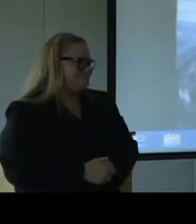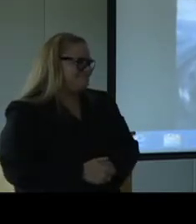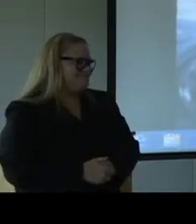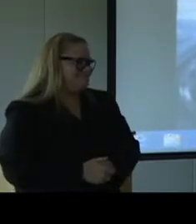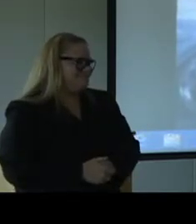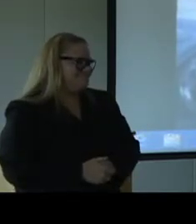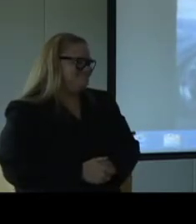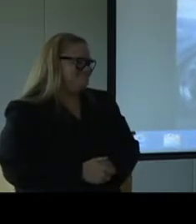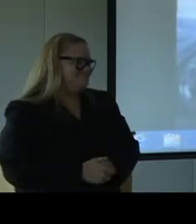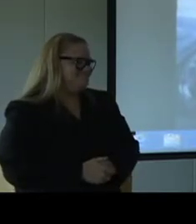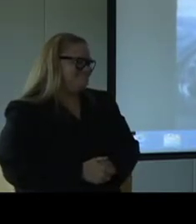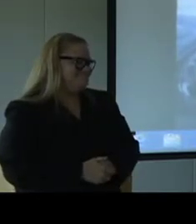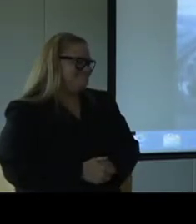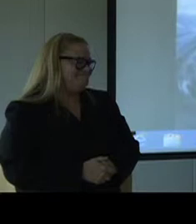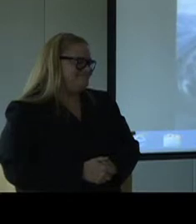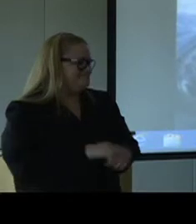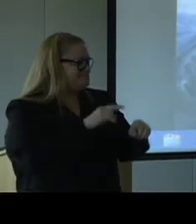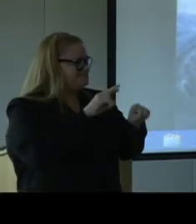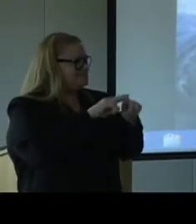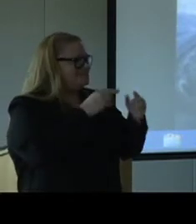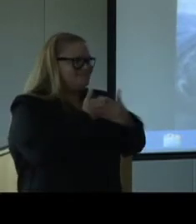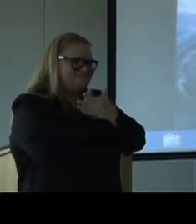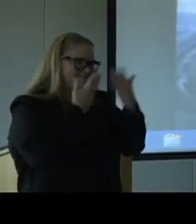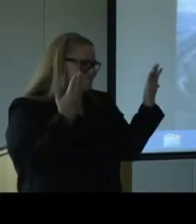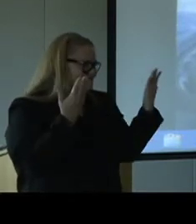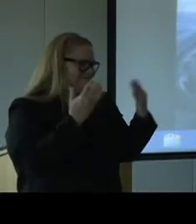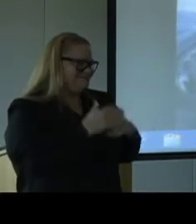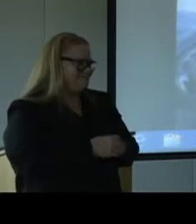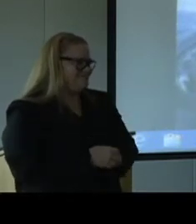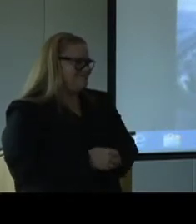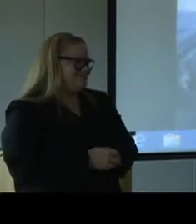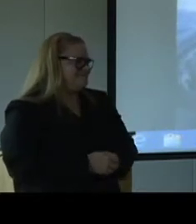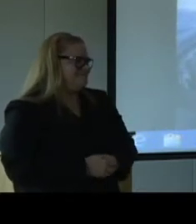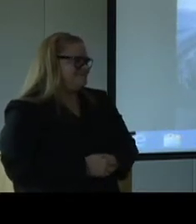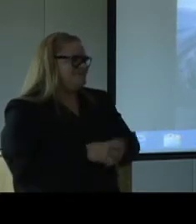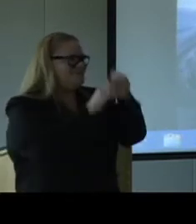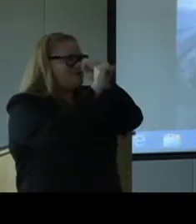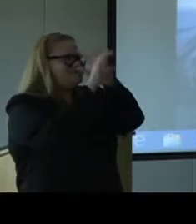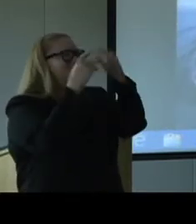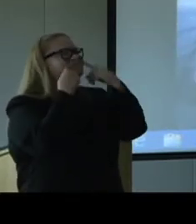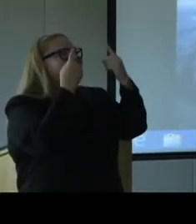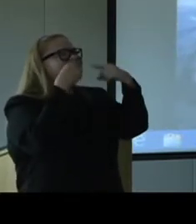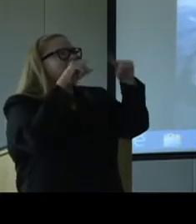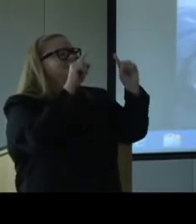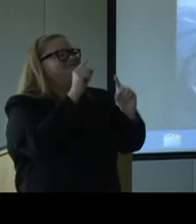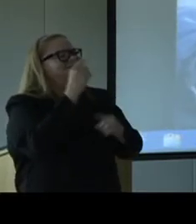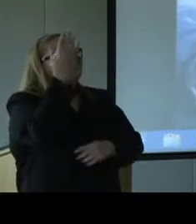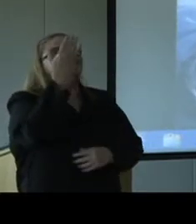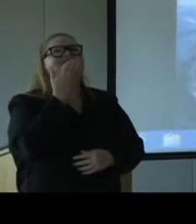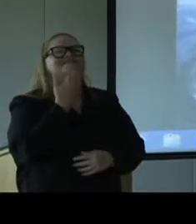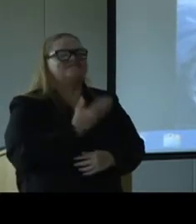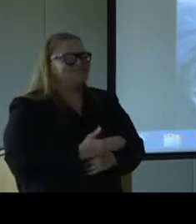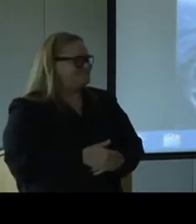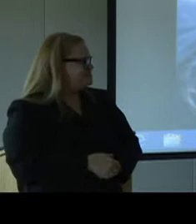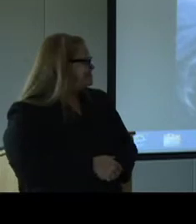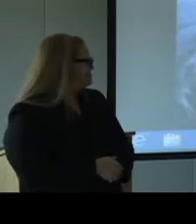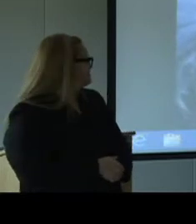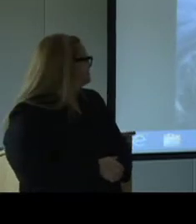¿Qué le puedo decir? Nada, nada. Que es un sueño, que ustedes, primero Dios, ustedes me lo han hecho